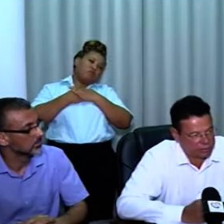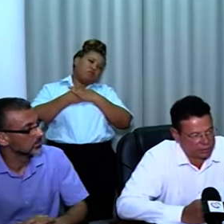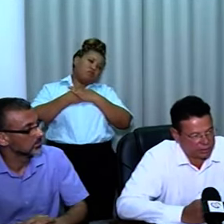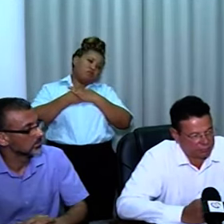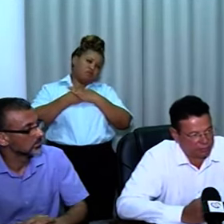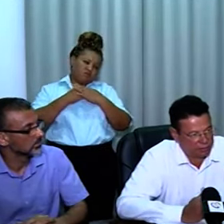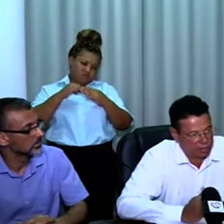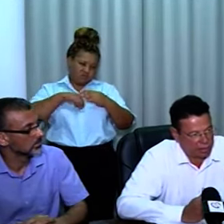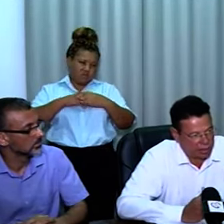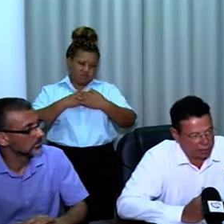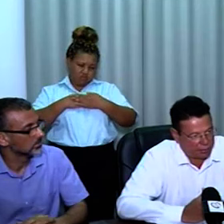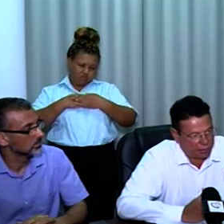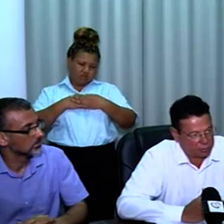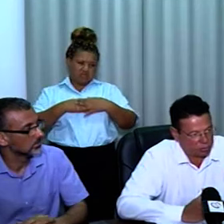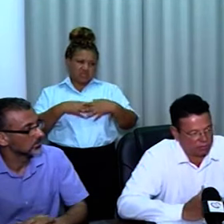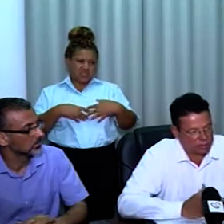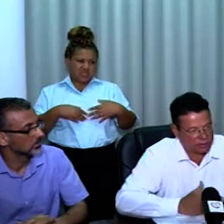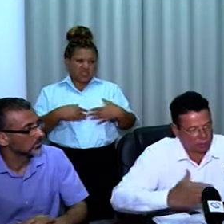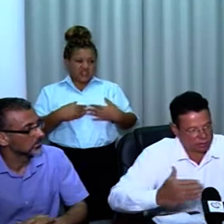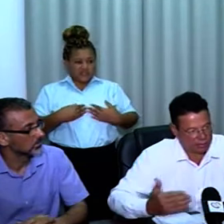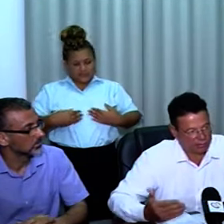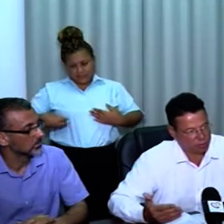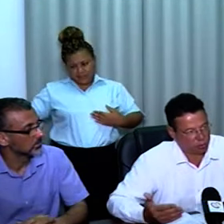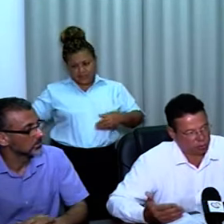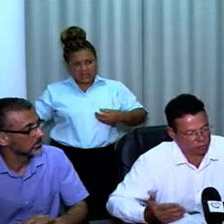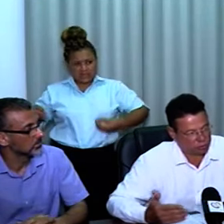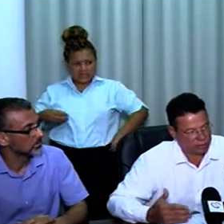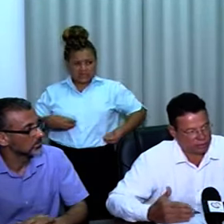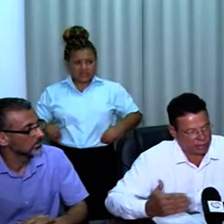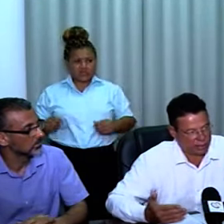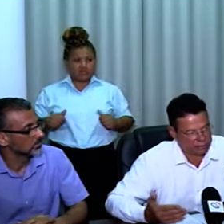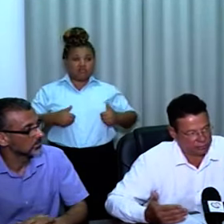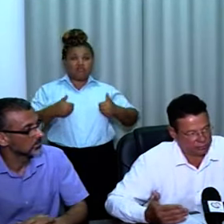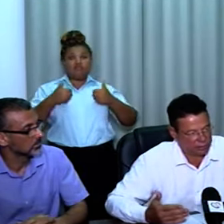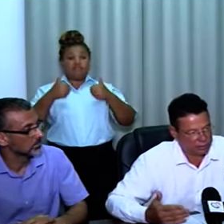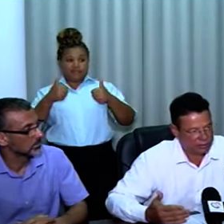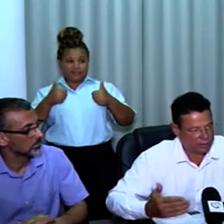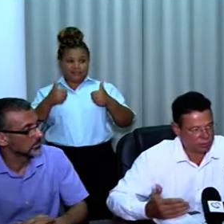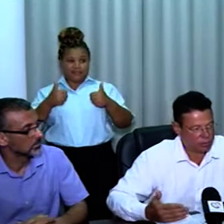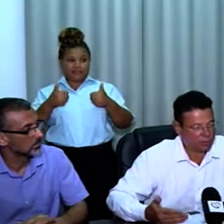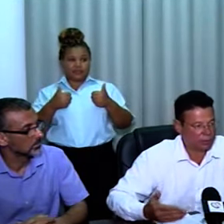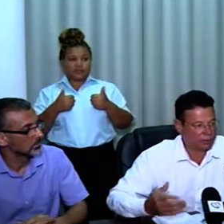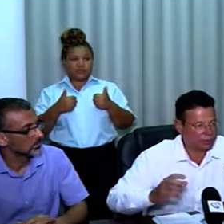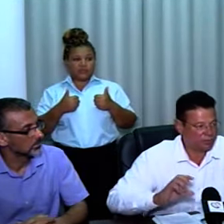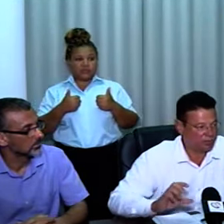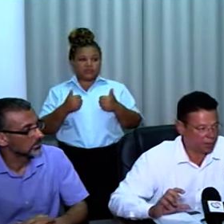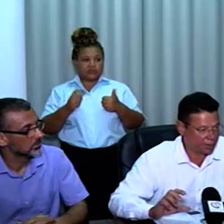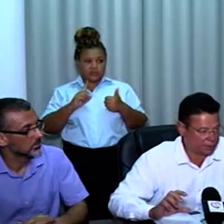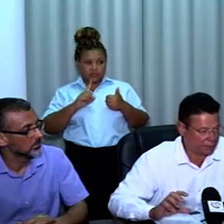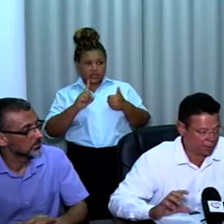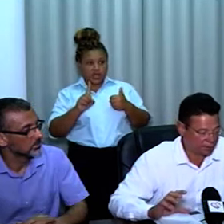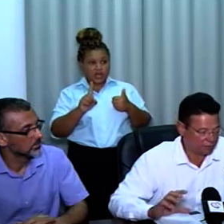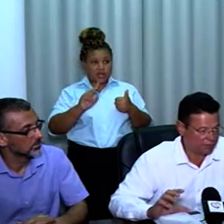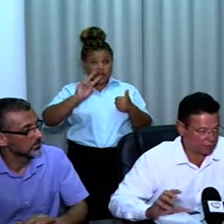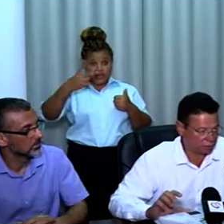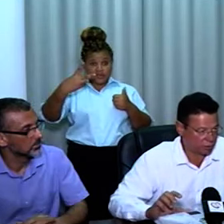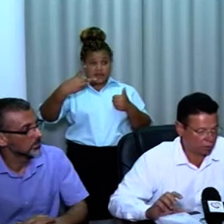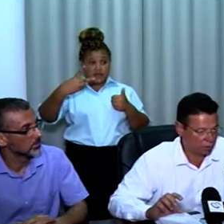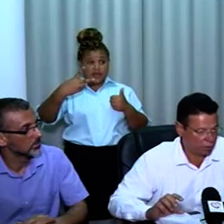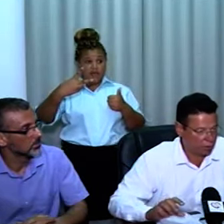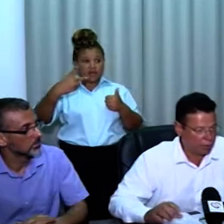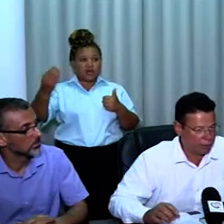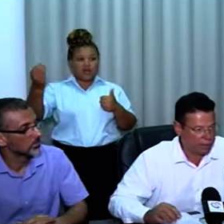COVID-19, après qu'ils ont fini de monter à l'infection, ils ont testé négatif. C'est-à-dire qu'on a sa bonne partie de virus dans